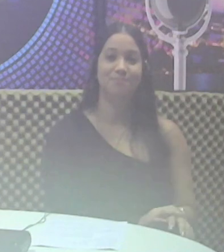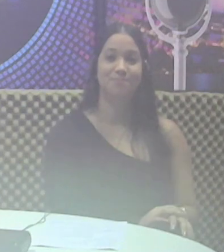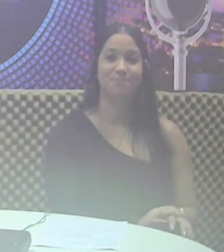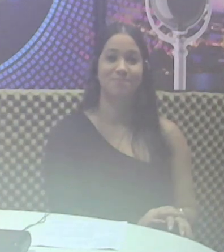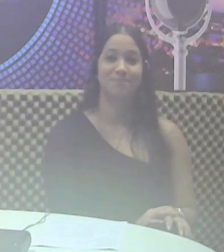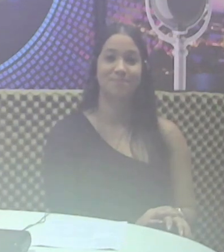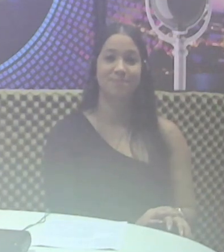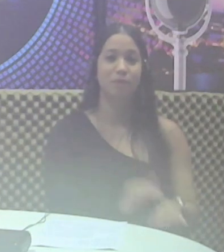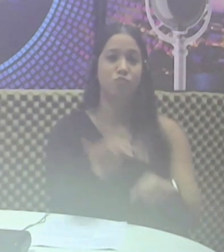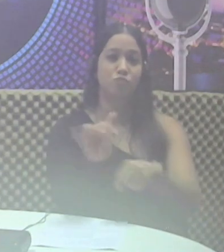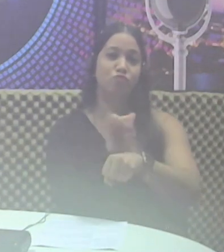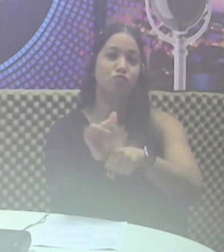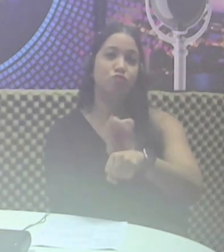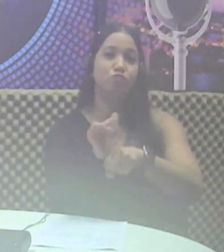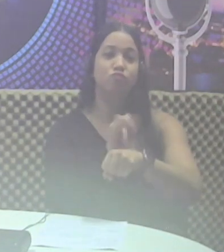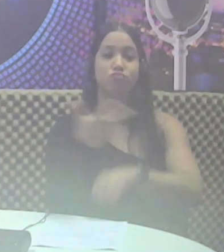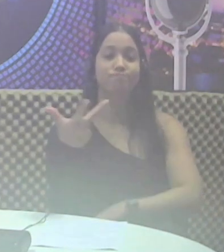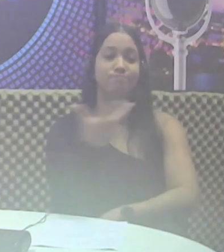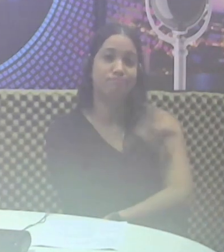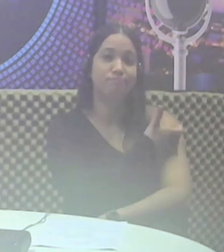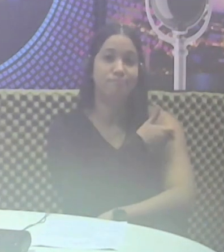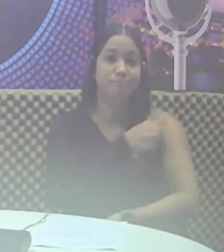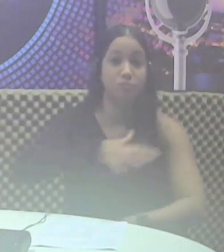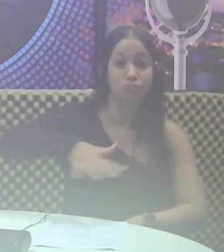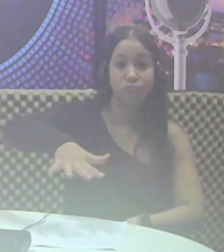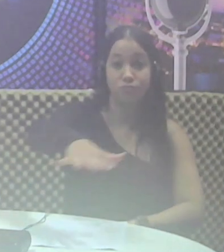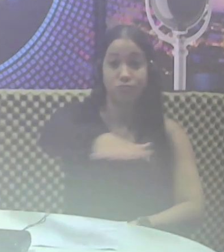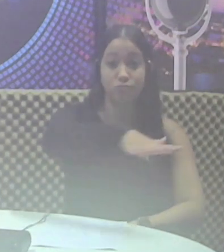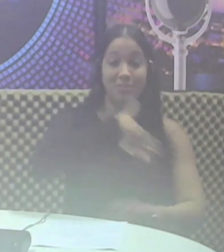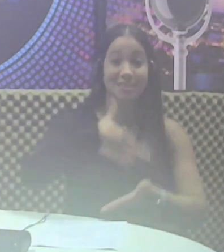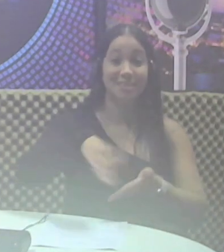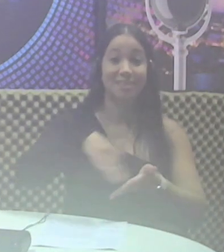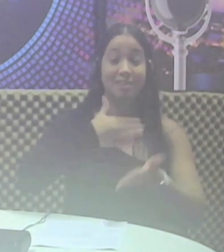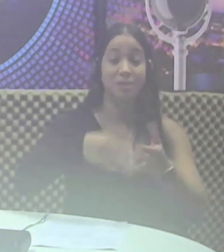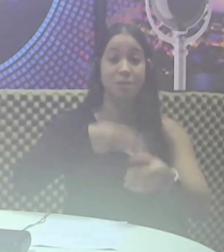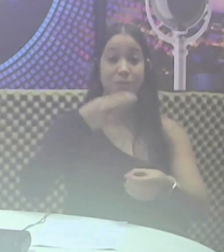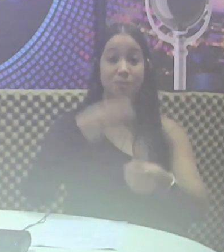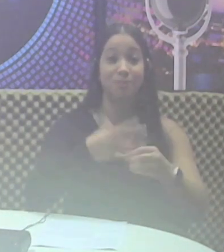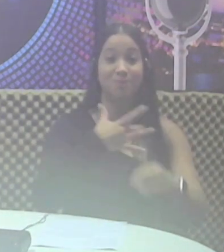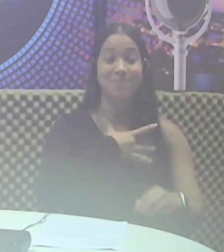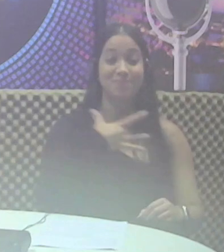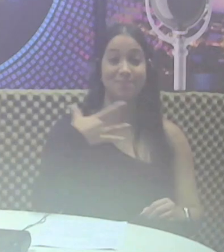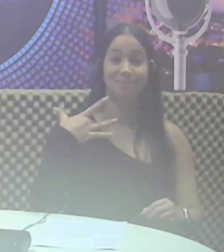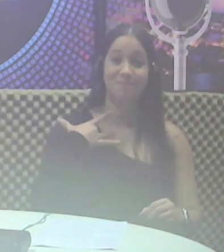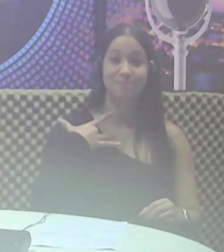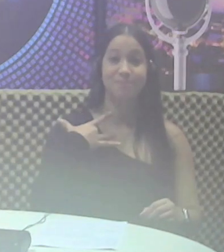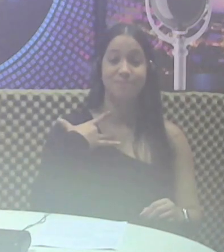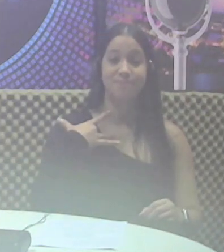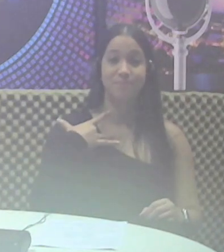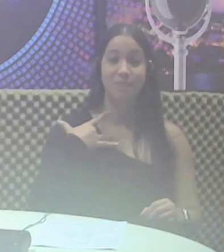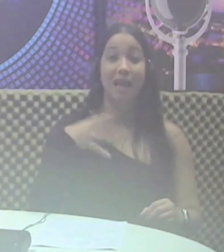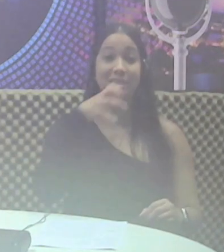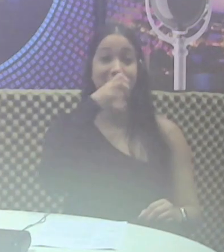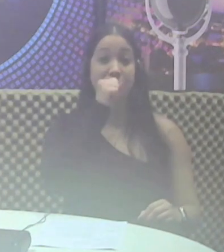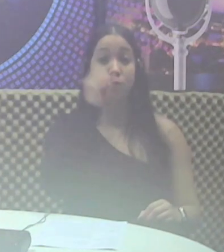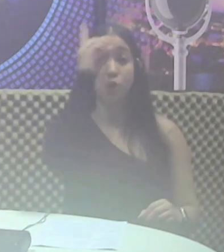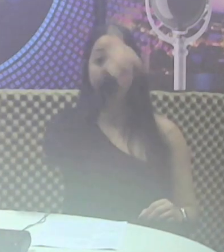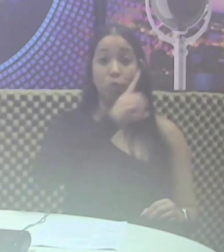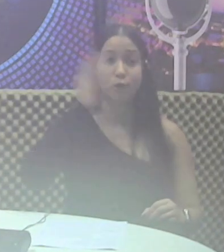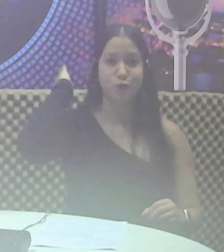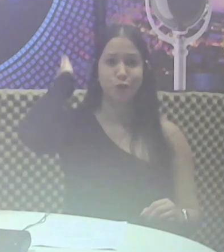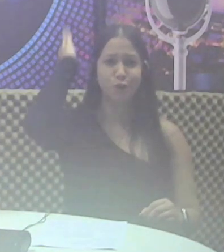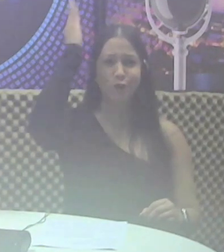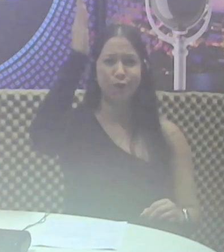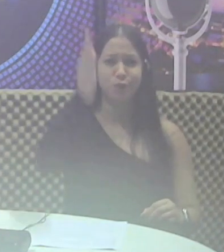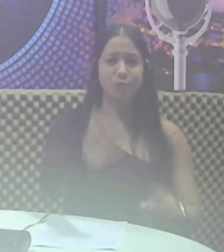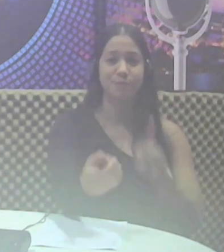parte da estratégia de imunização desse público, a Secretaria Municipal de Saúde reservou o sábado e domingo para